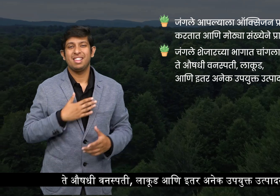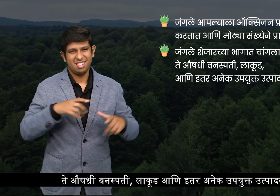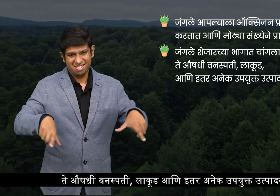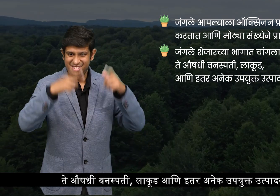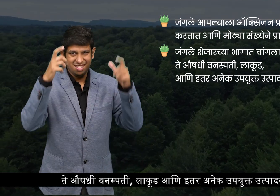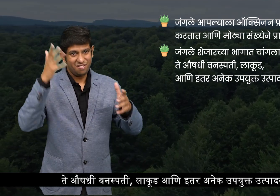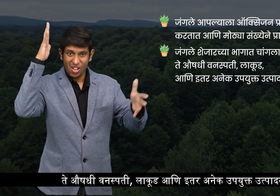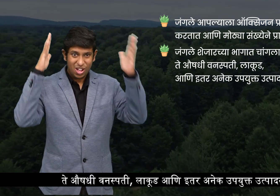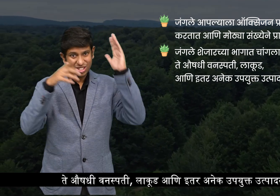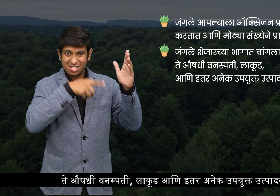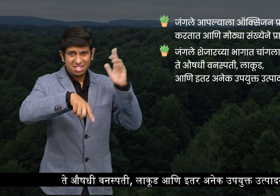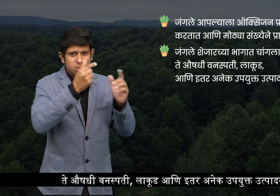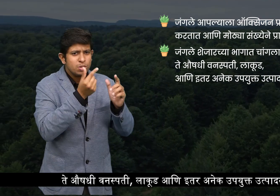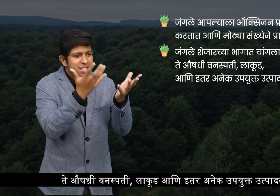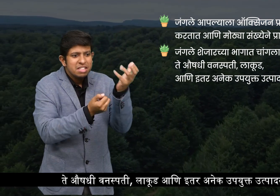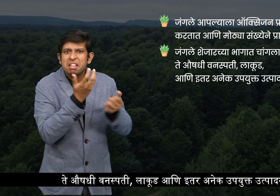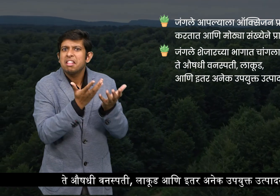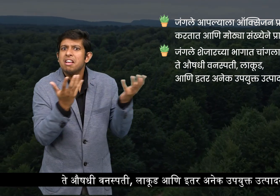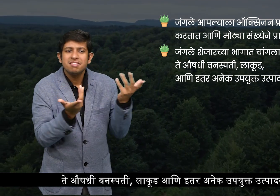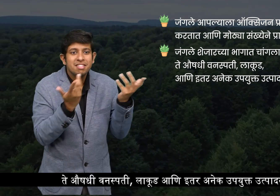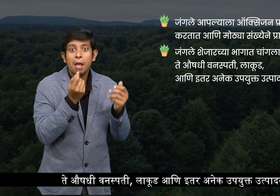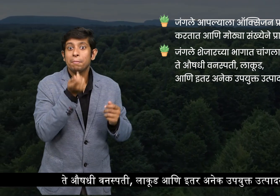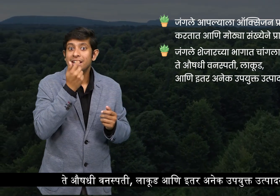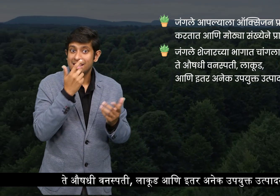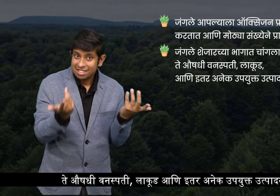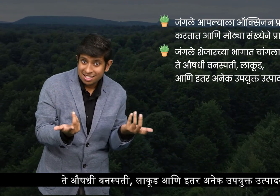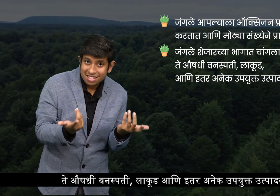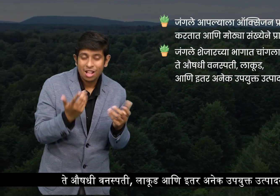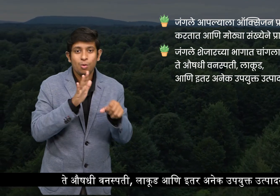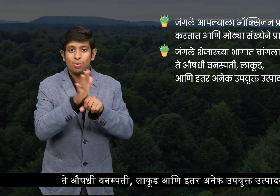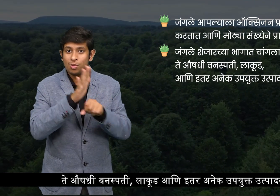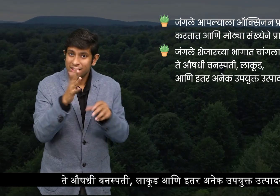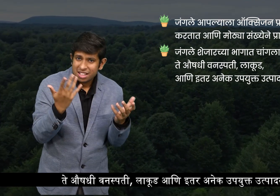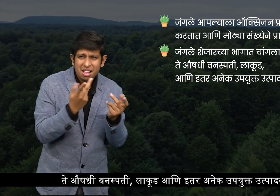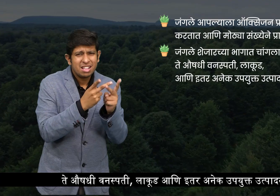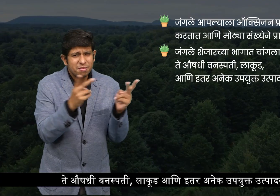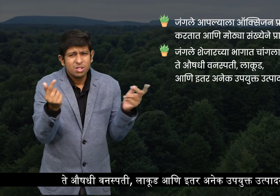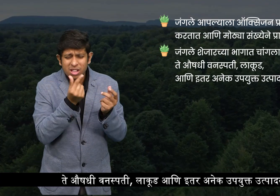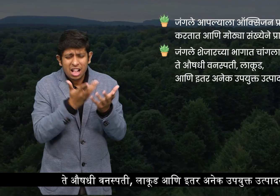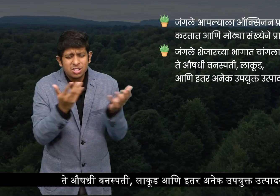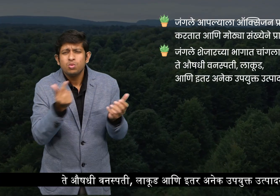ते औषधी वनस्पती, लाकूड आणि इतर अनेक उपयुक्त उत्पादनांचे स्रोत आहे.